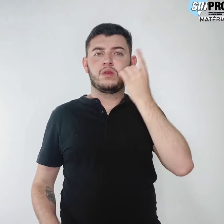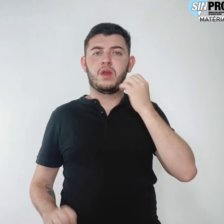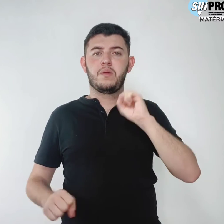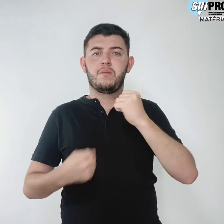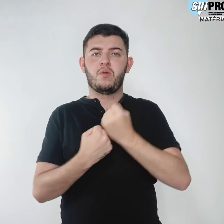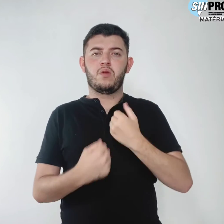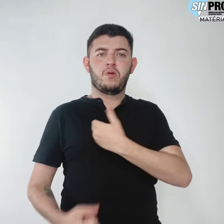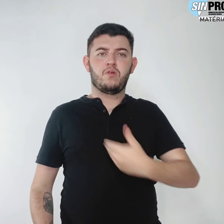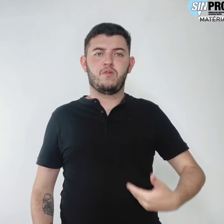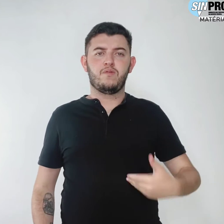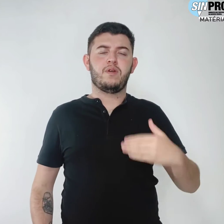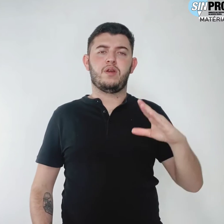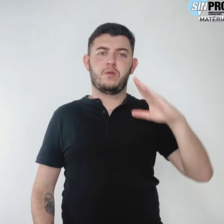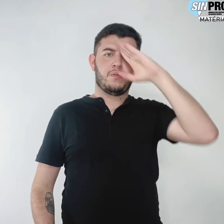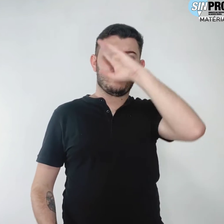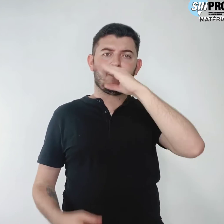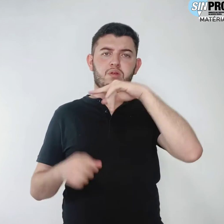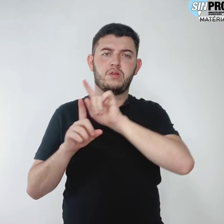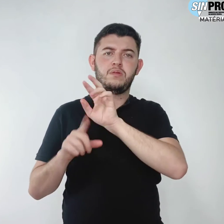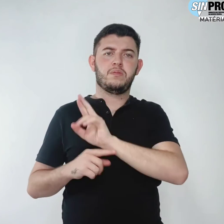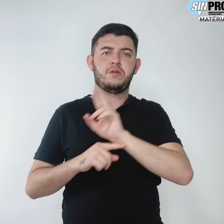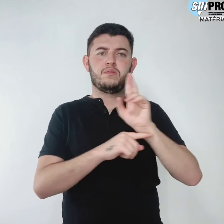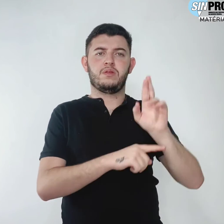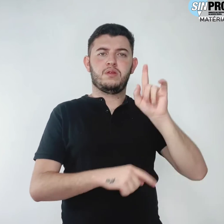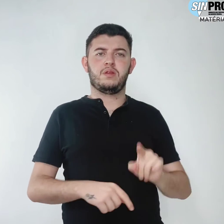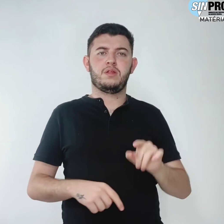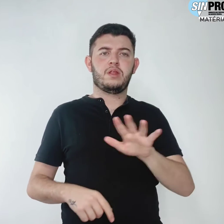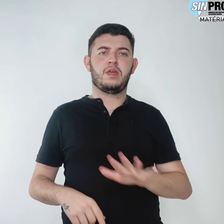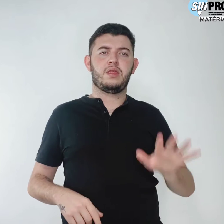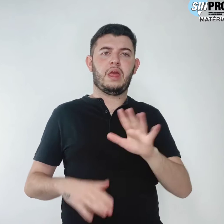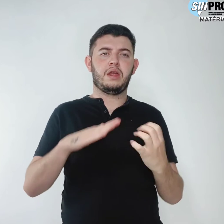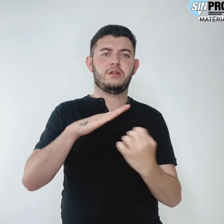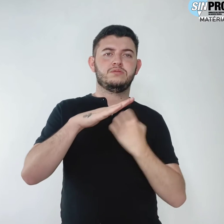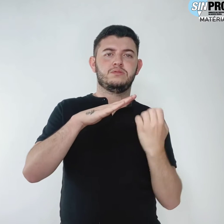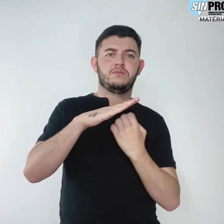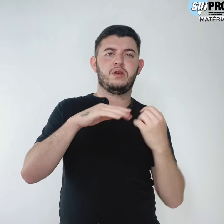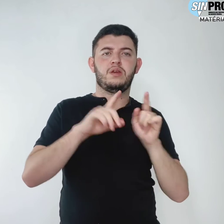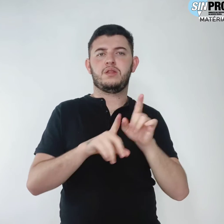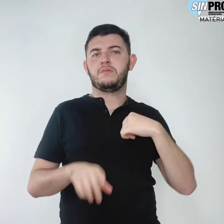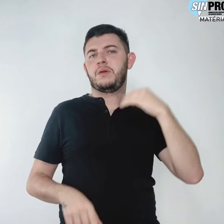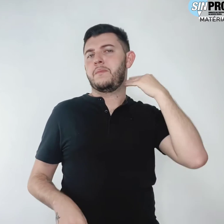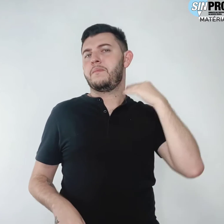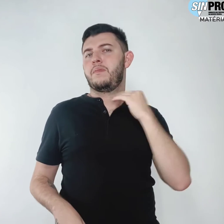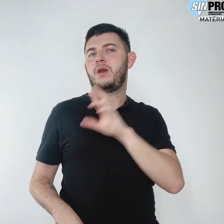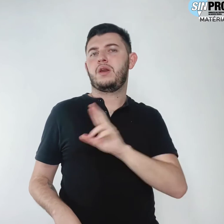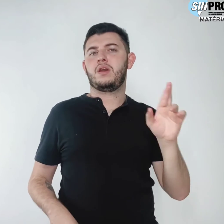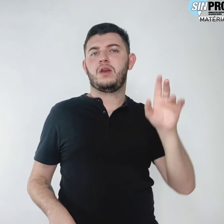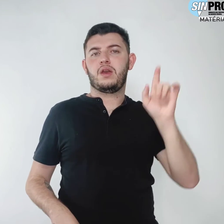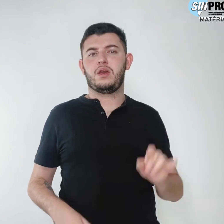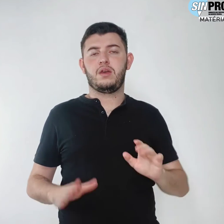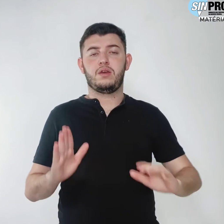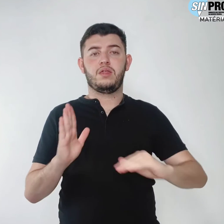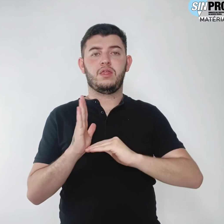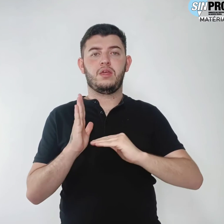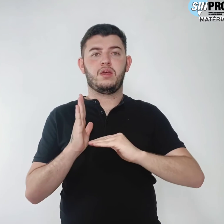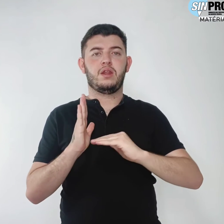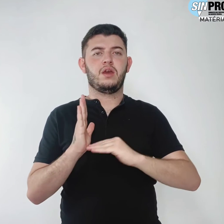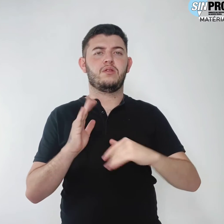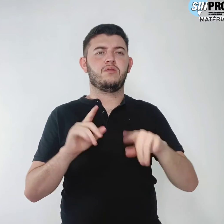de apoio ao governo Jair Bolsonaro e representantes do empresariado e banqueiros, pelo fato de o